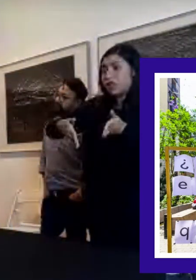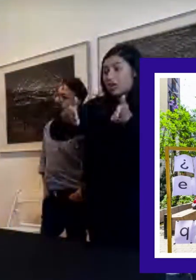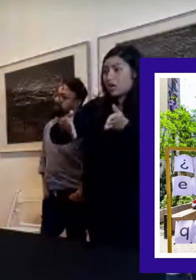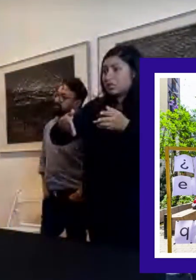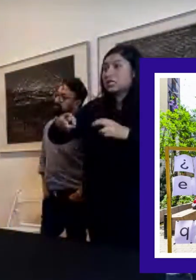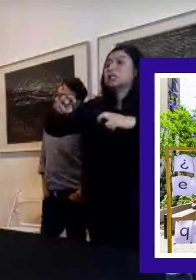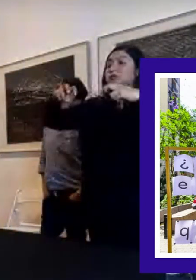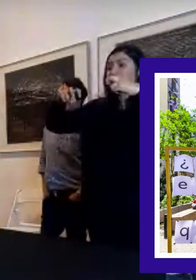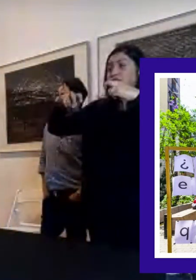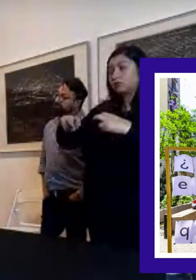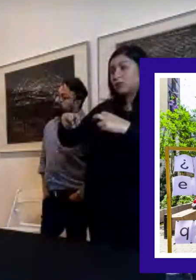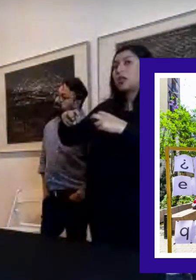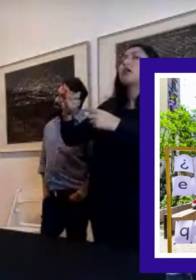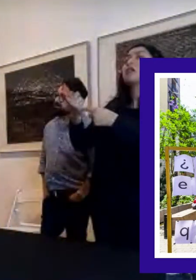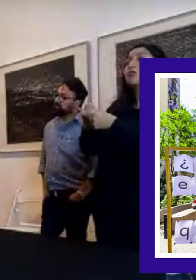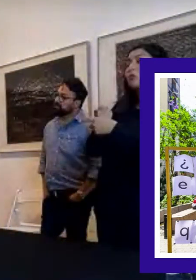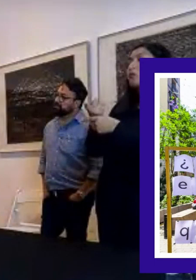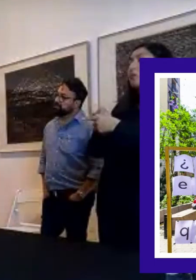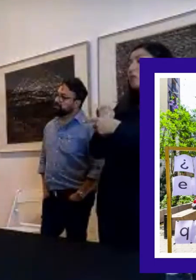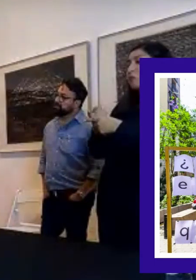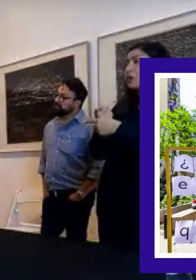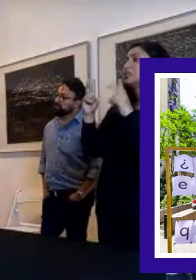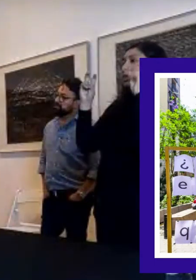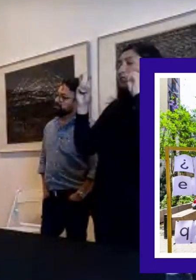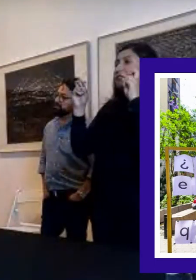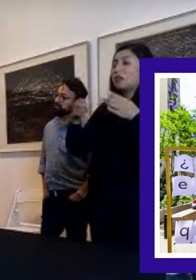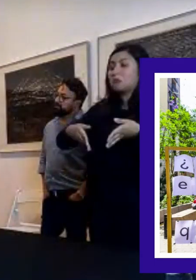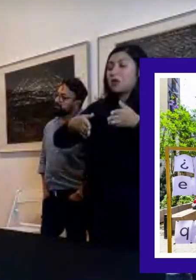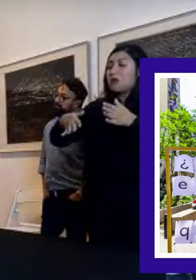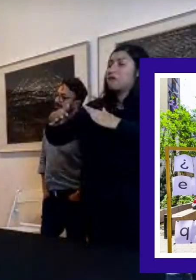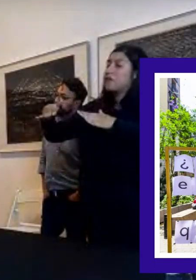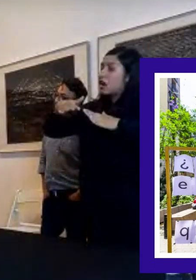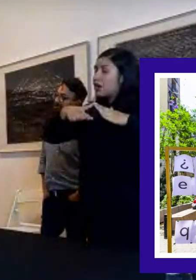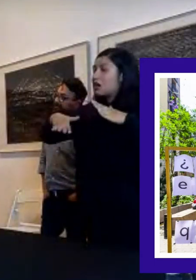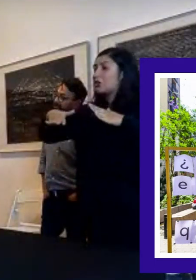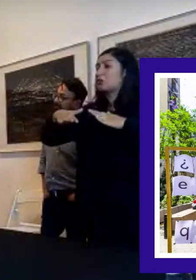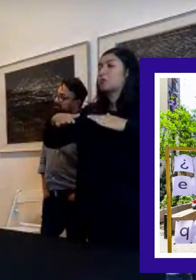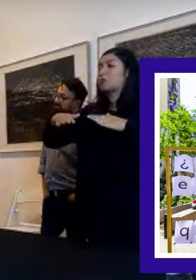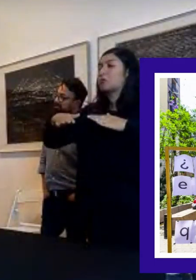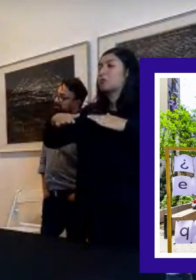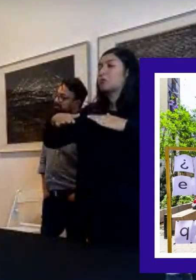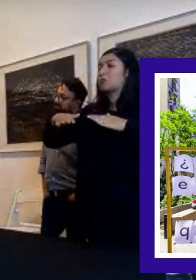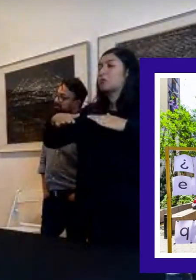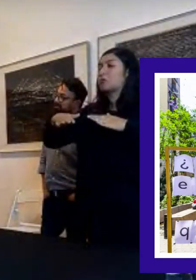conversar sobre problemáticas propias del barrio, del país, de la ciudad, y fue una actividad